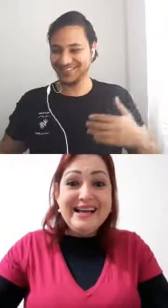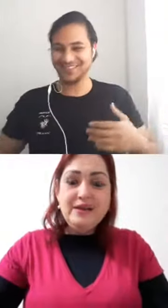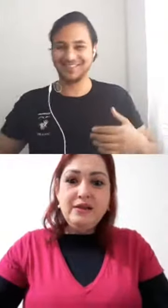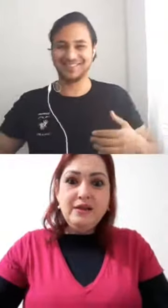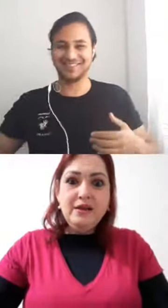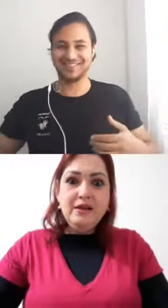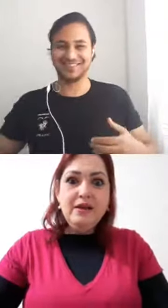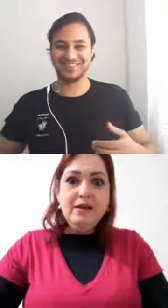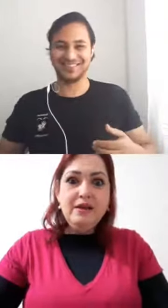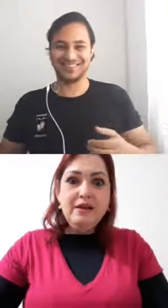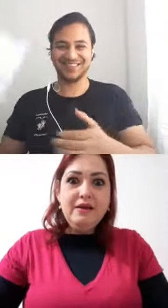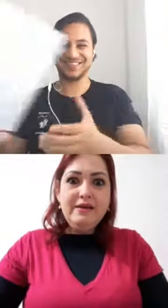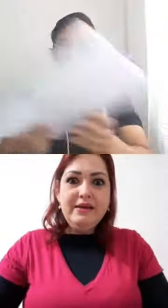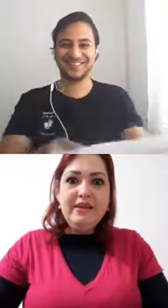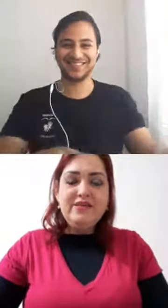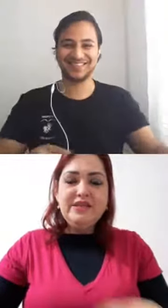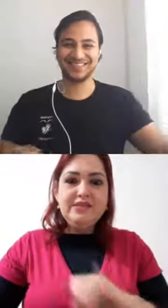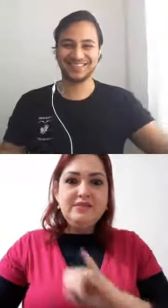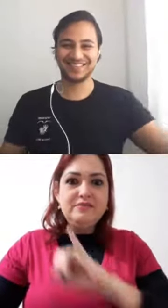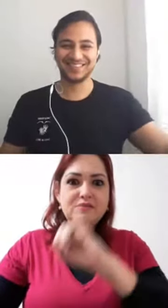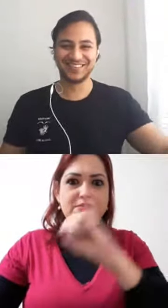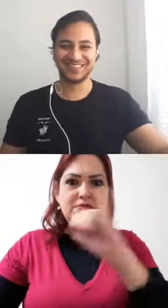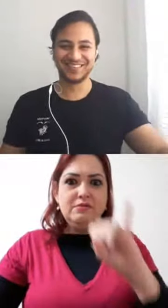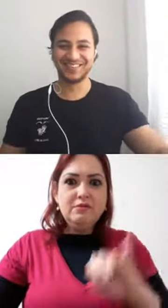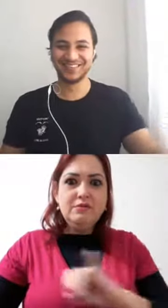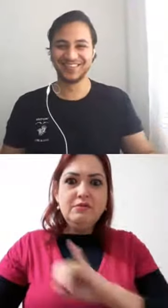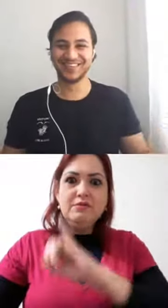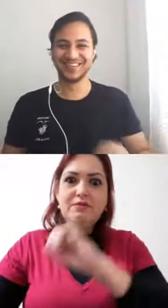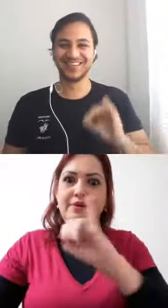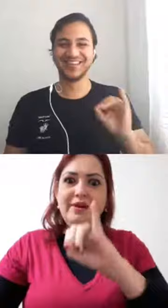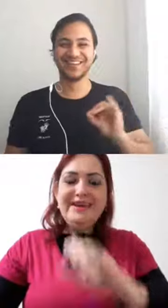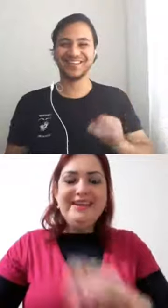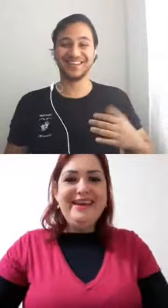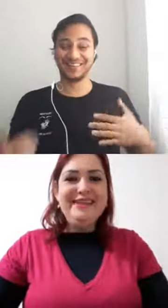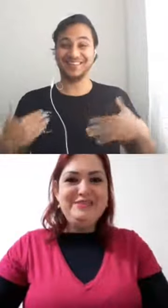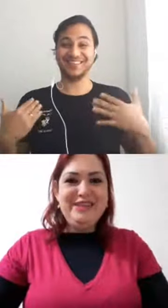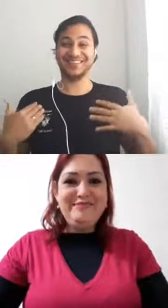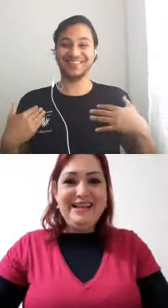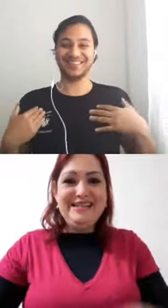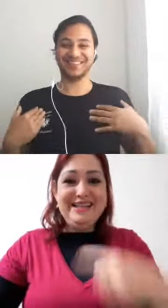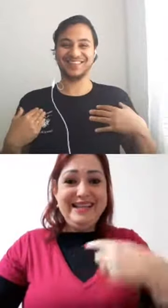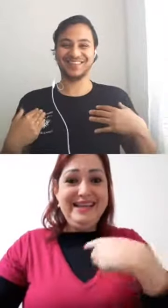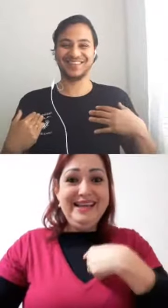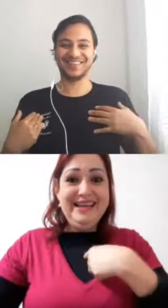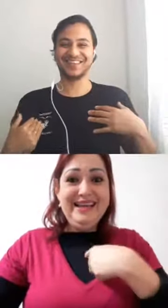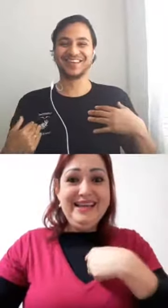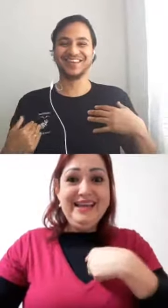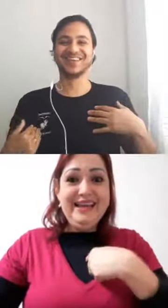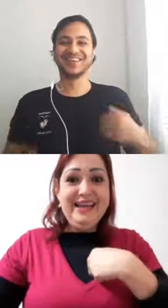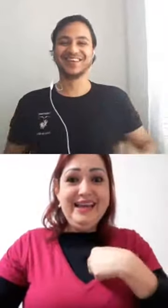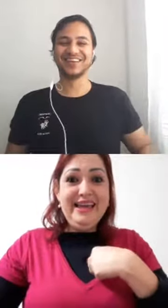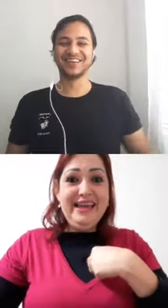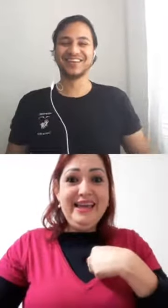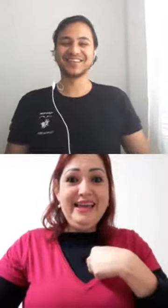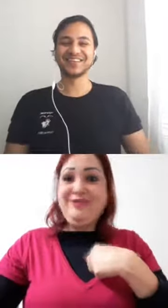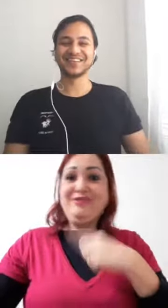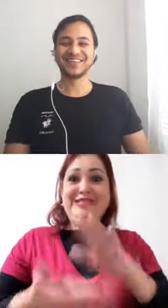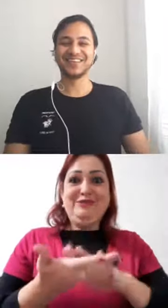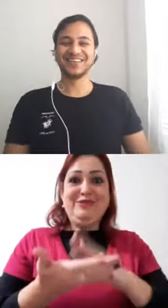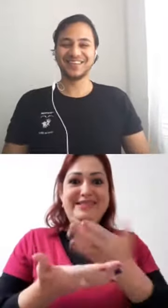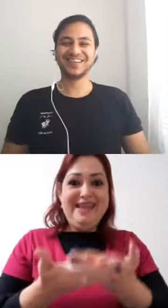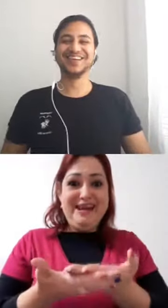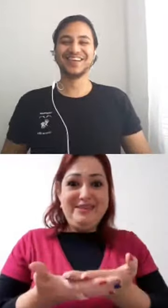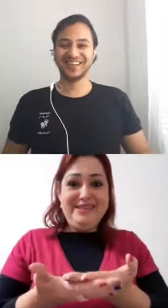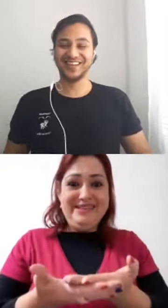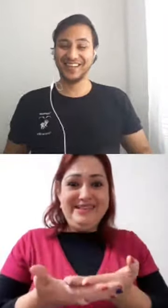mim. E ele fez assim. E aí eu falei para ele assim, eu vou ser